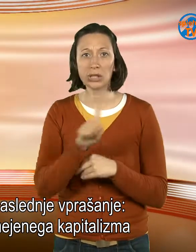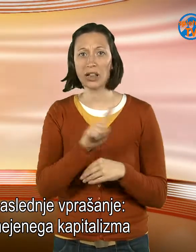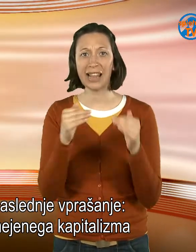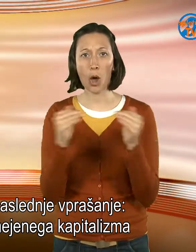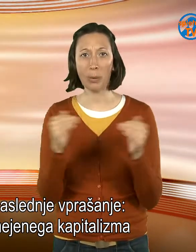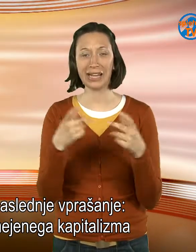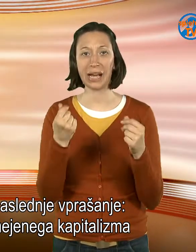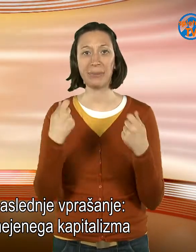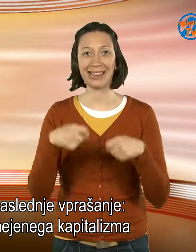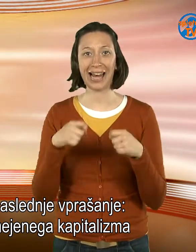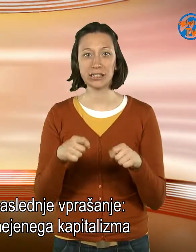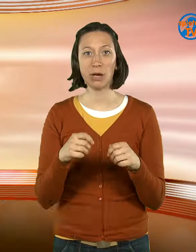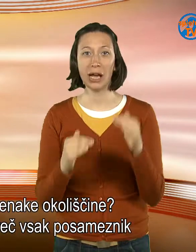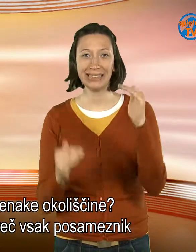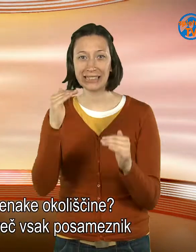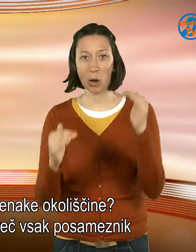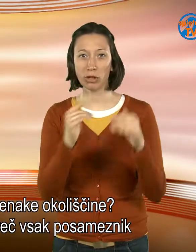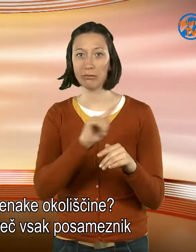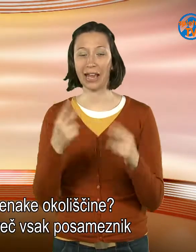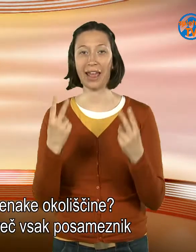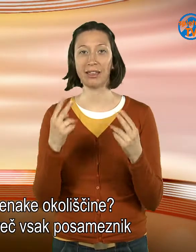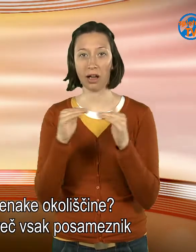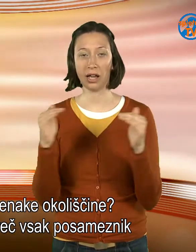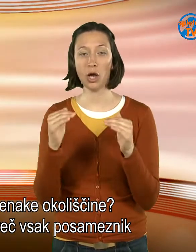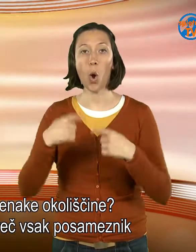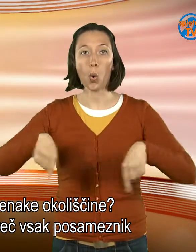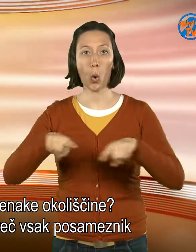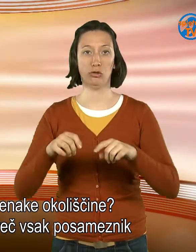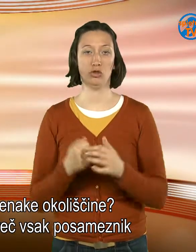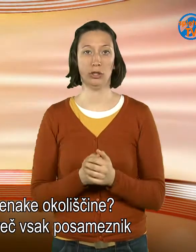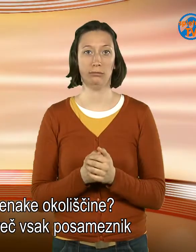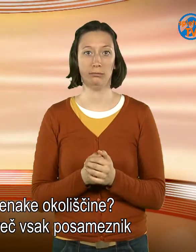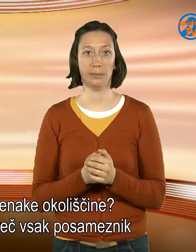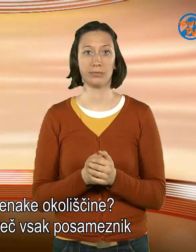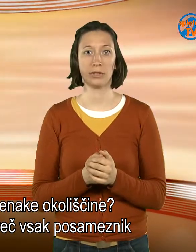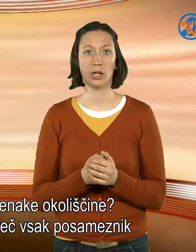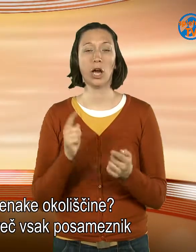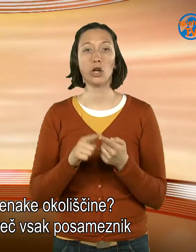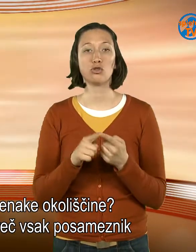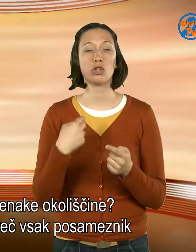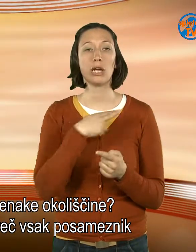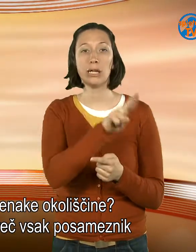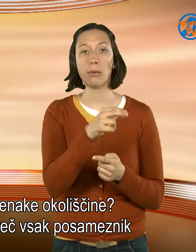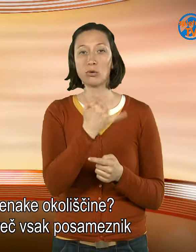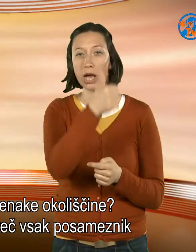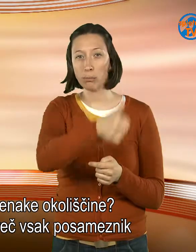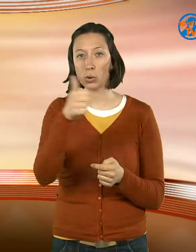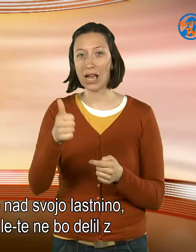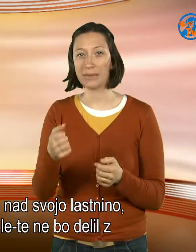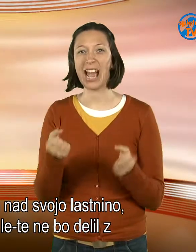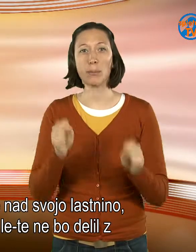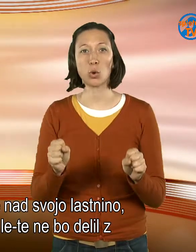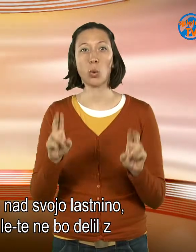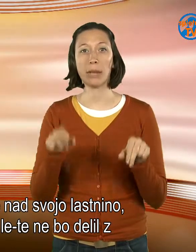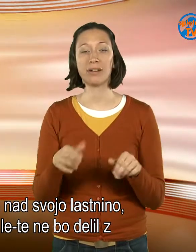znotraj neomejenega kapitalizma izravnavamo neenake okoliščine? Vkolikor ima namreč vsak posameznik